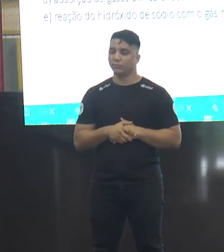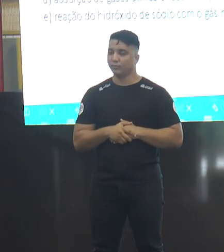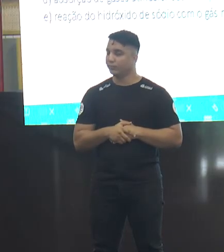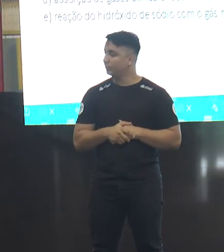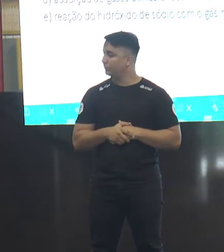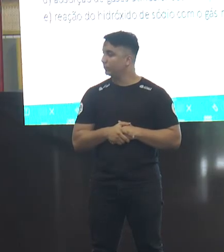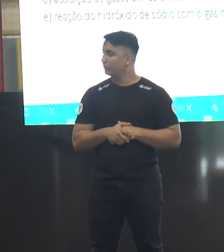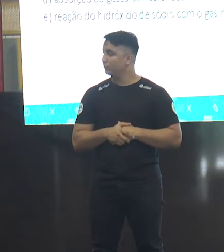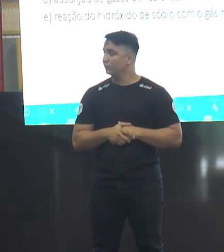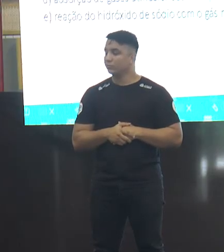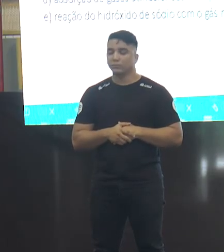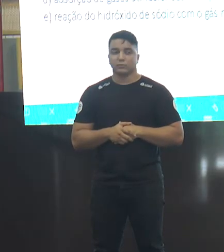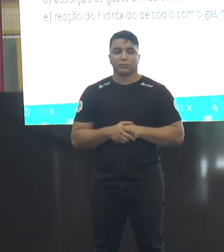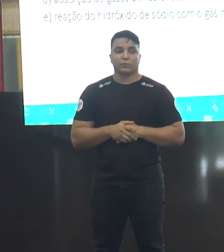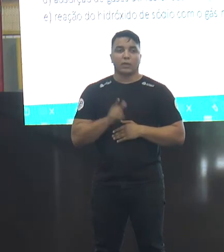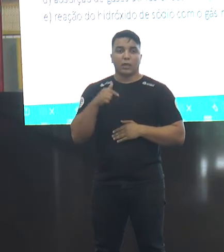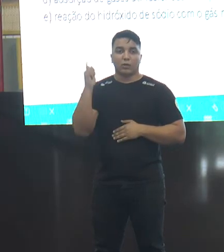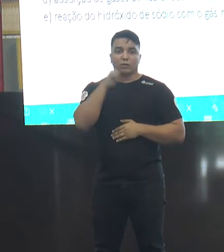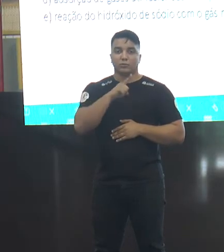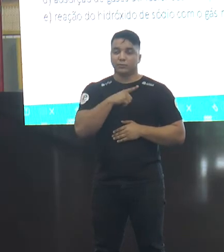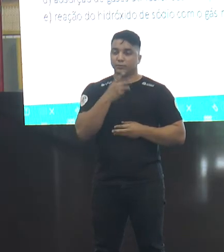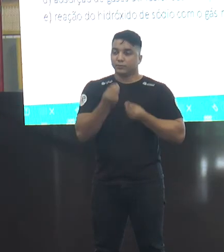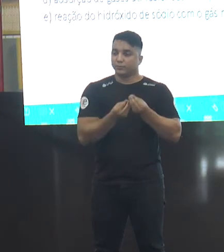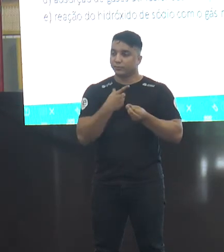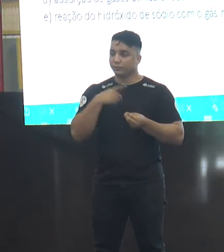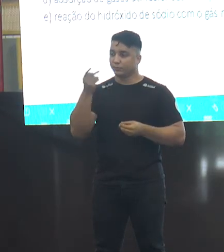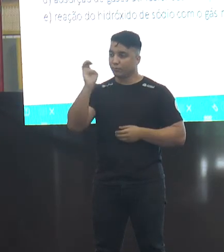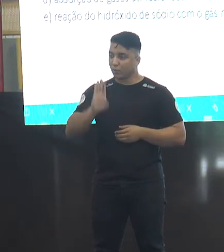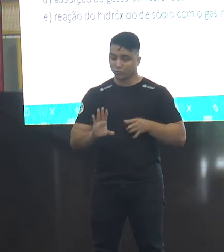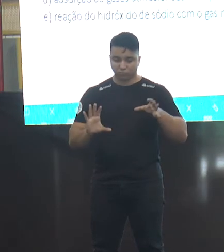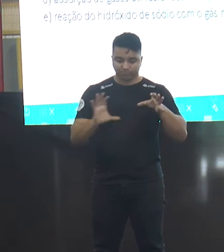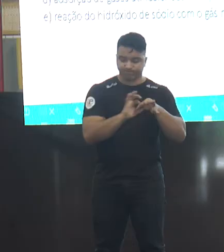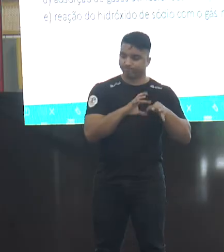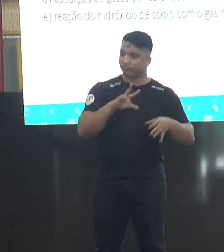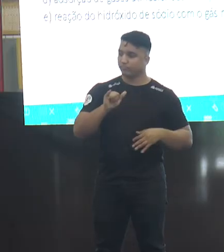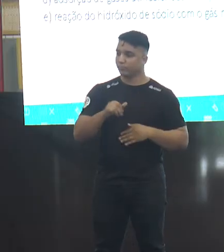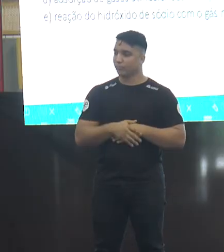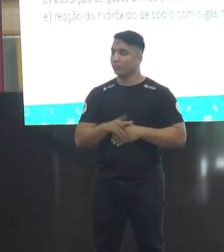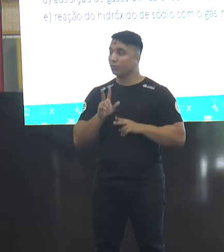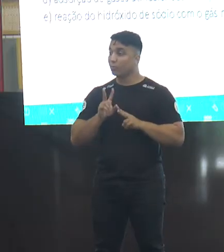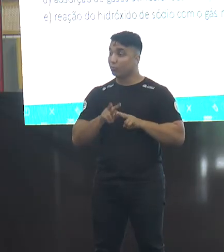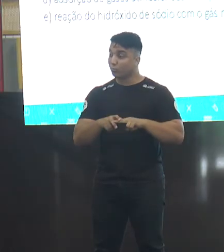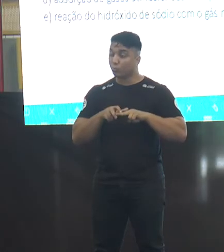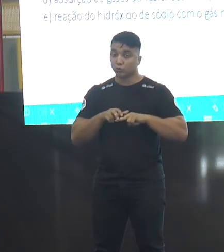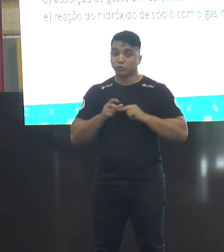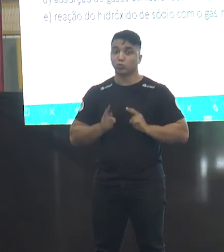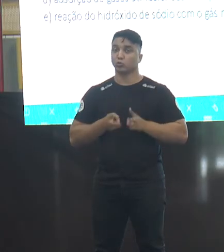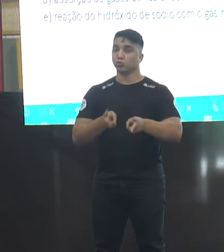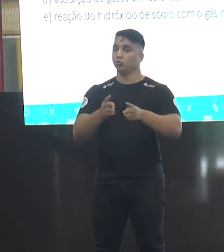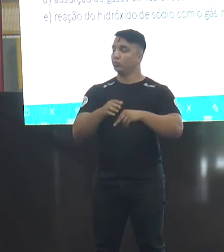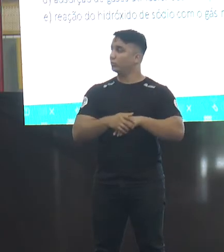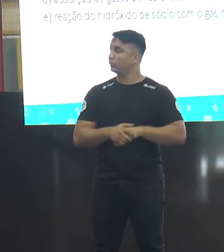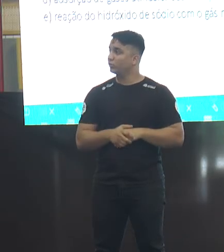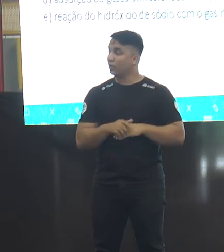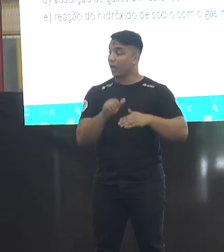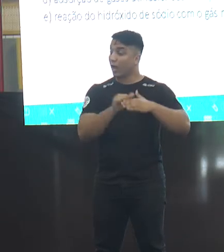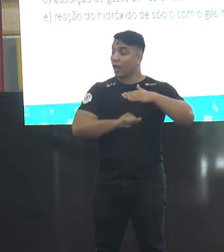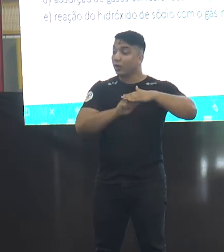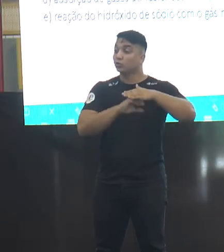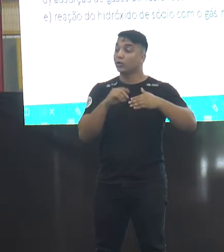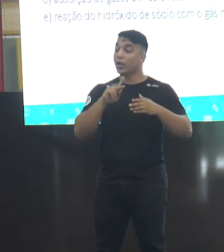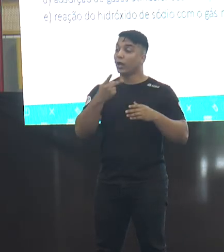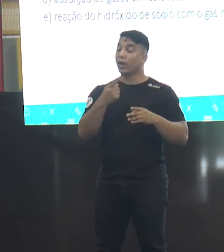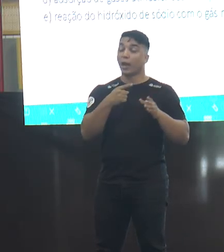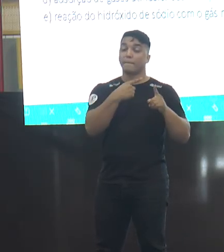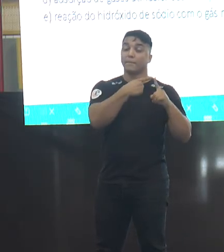Certo? É a gente que consegue mudar esse Brasil. Tá legal? Então vamos pra cima. Galera, ácido libera H+, ou H-?